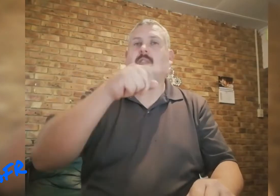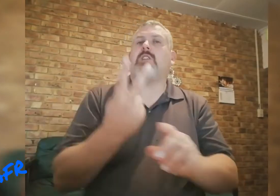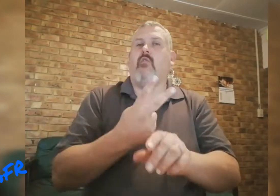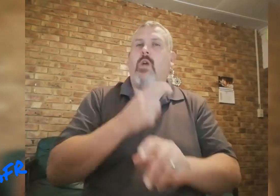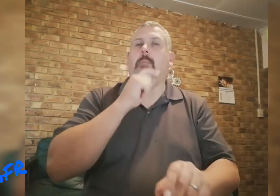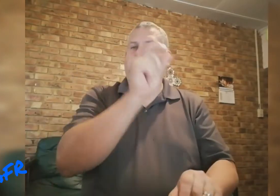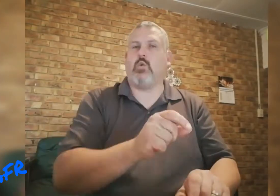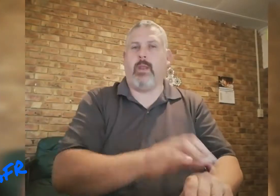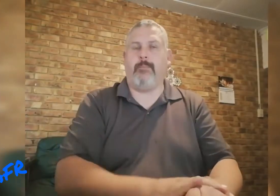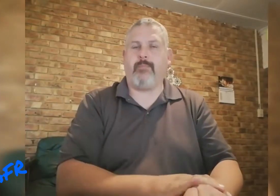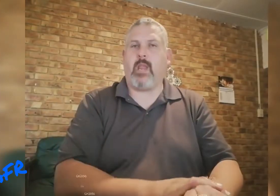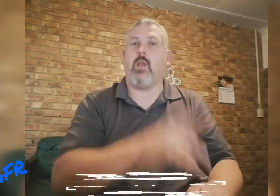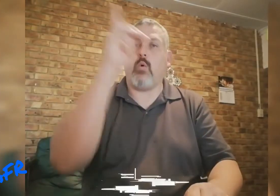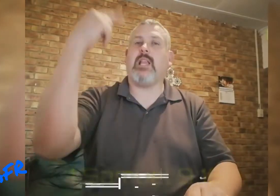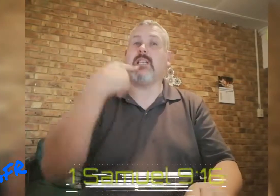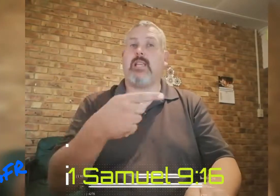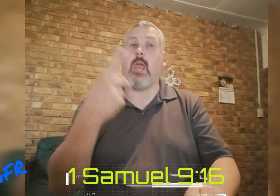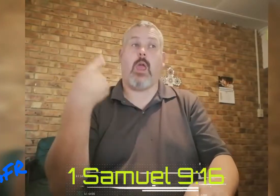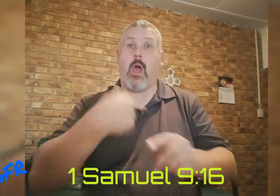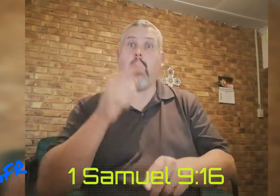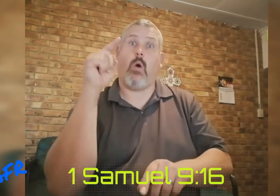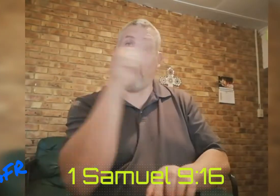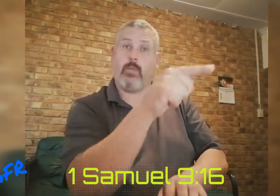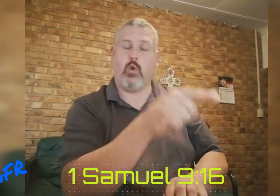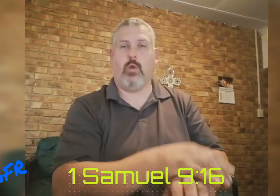Hy was gewone persoon, en God het gesê, ga na hom toe,